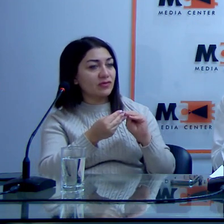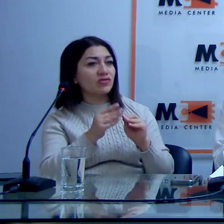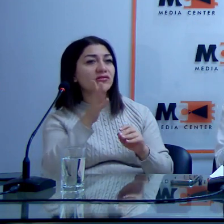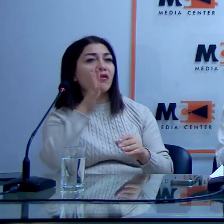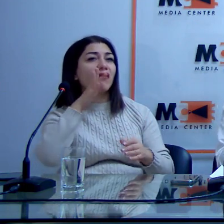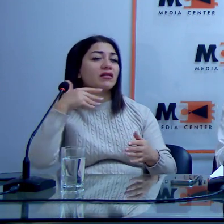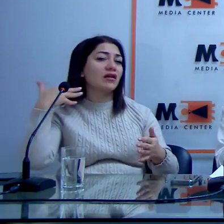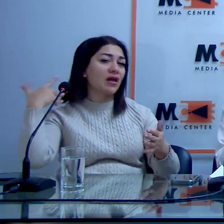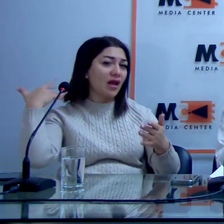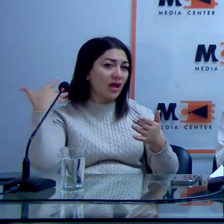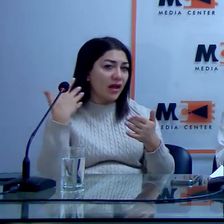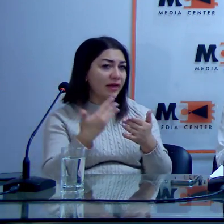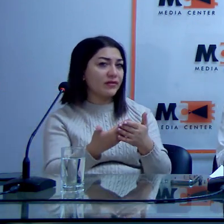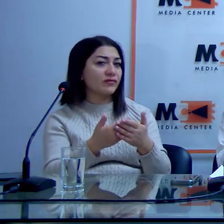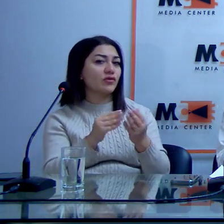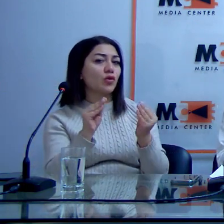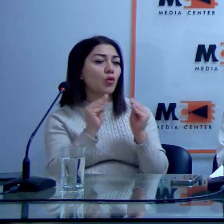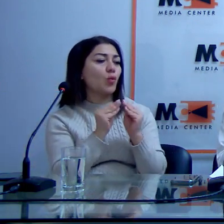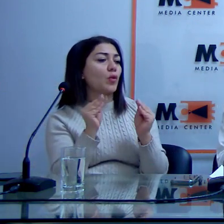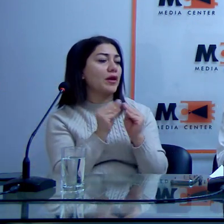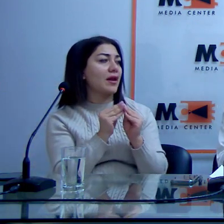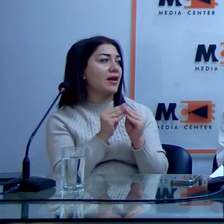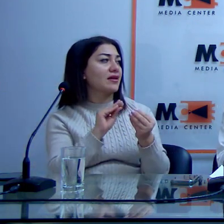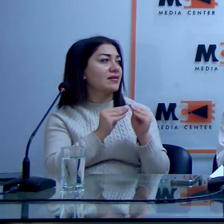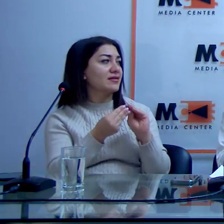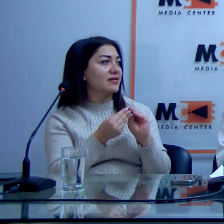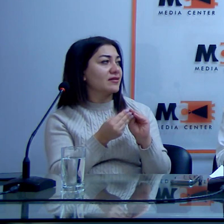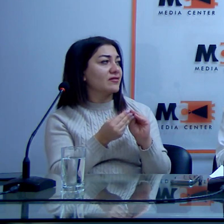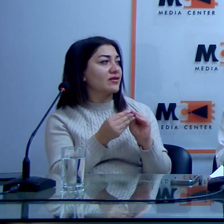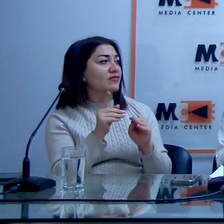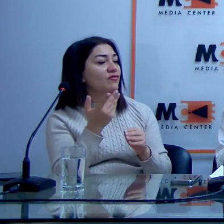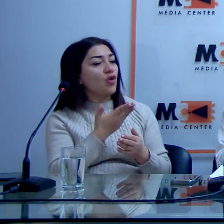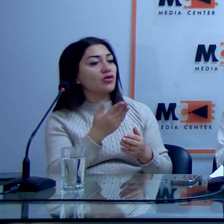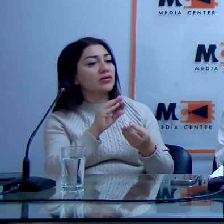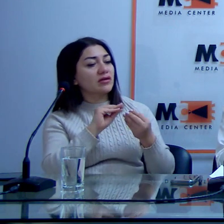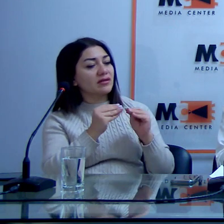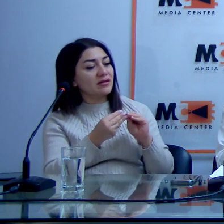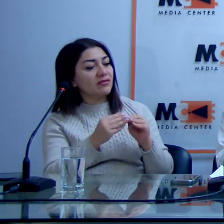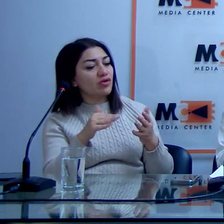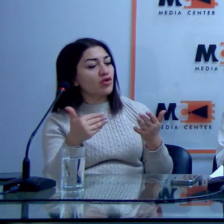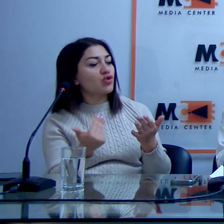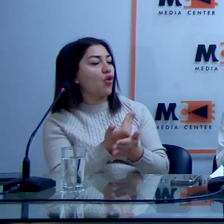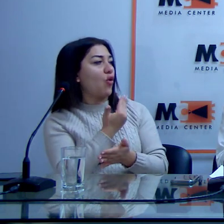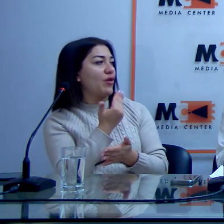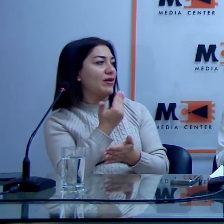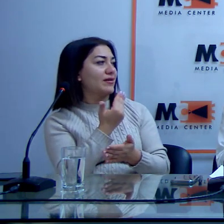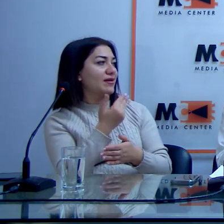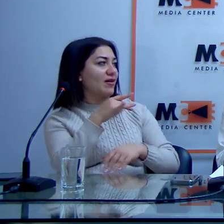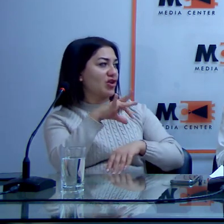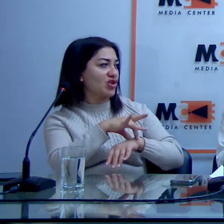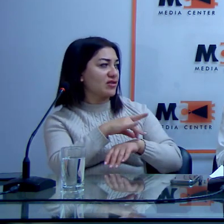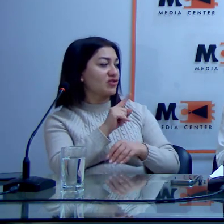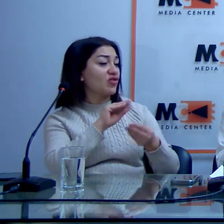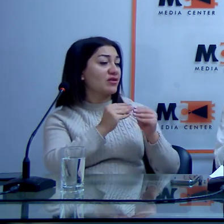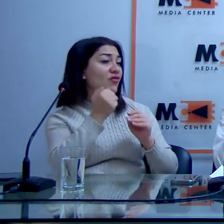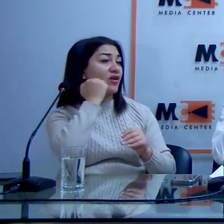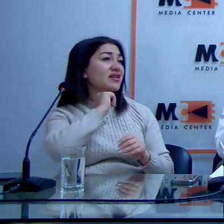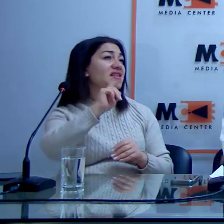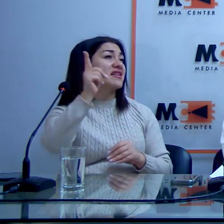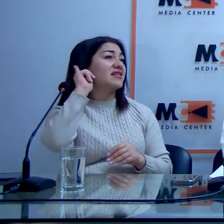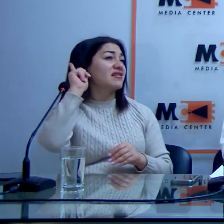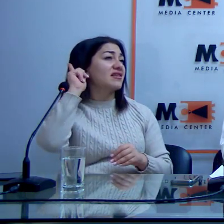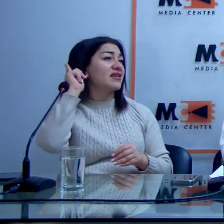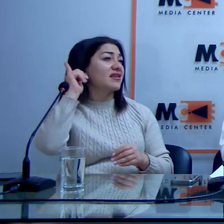տարիներ շարունակ շարունակական բնույթ են կրում, եւ որոնք են, թեև առանձնացված օնլայն տիրույթի հետ կապված, հա, խնդիրները,